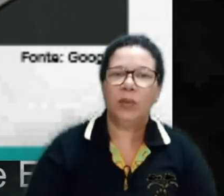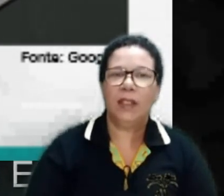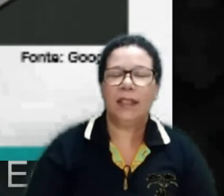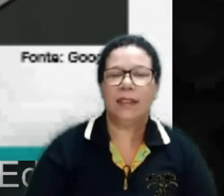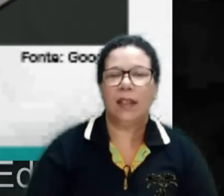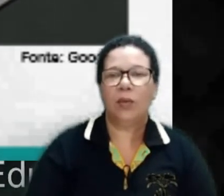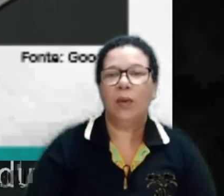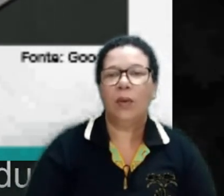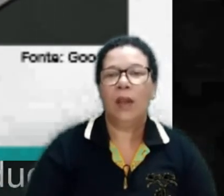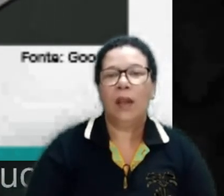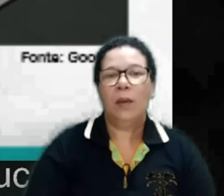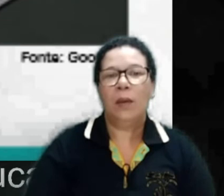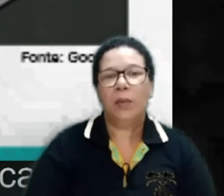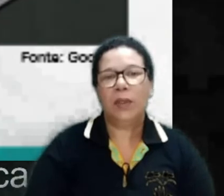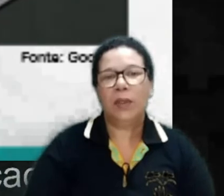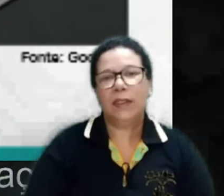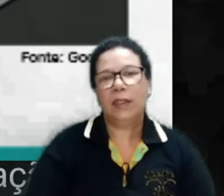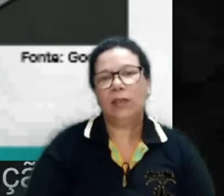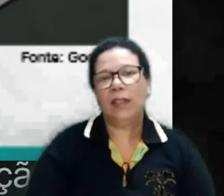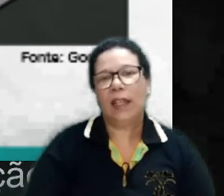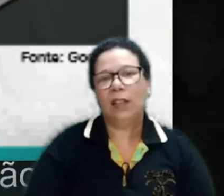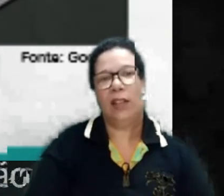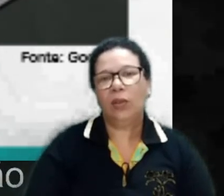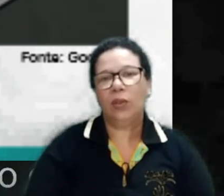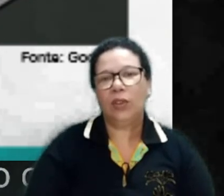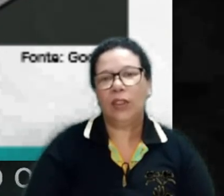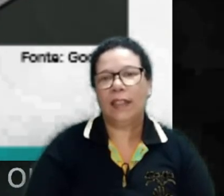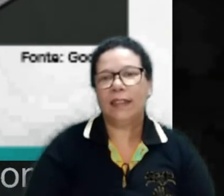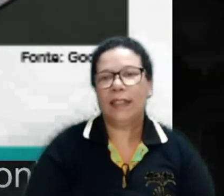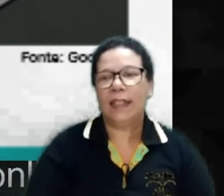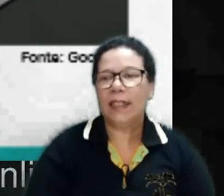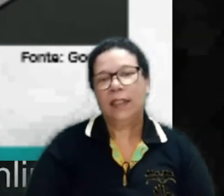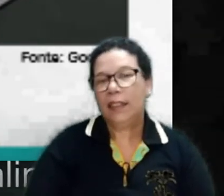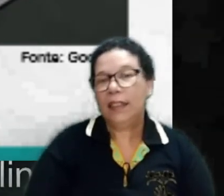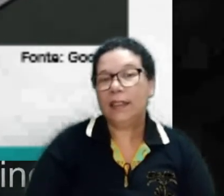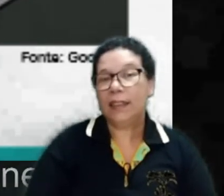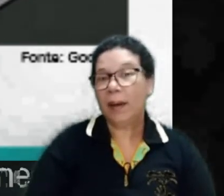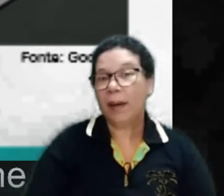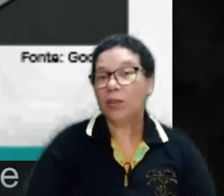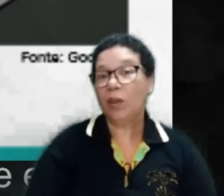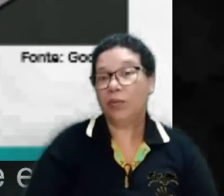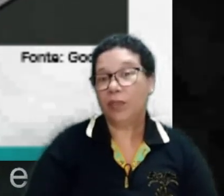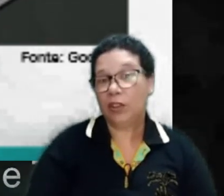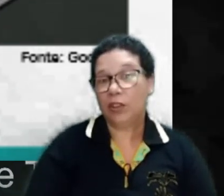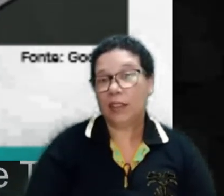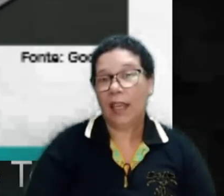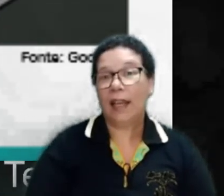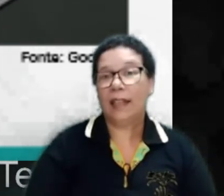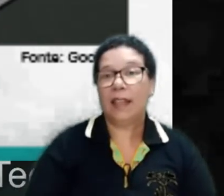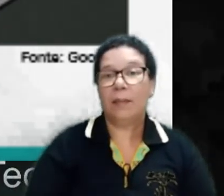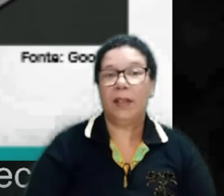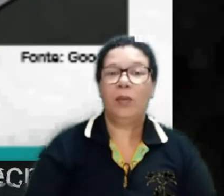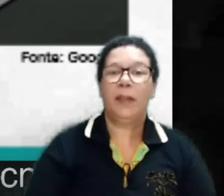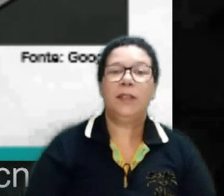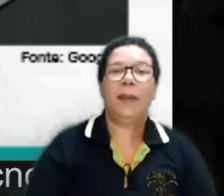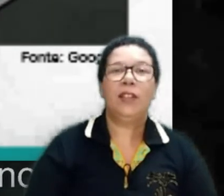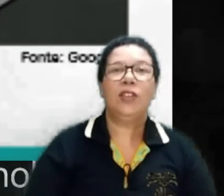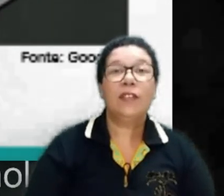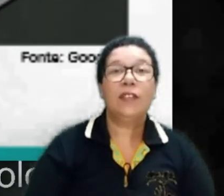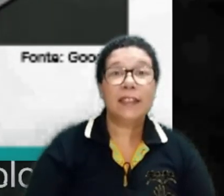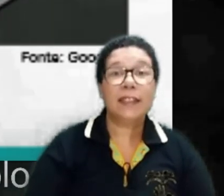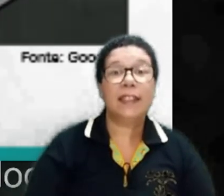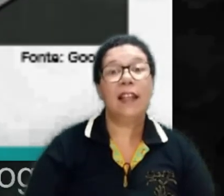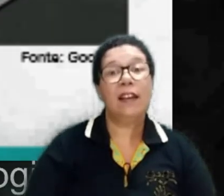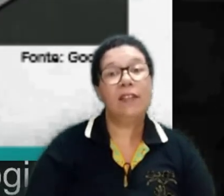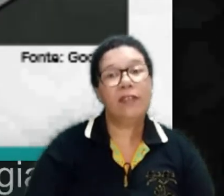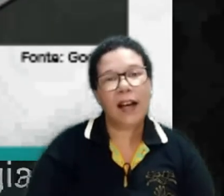de comunicação, pois são tecnologias acessíveis visualmente e, se para os ouvintes elas abriram